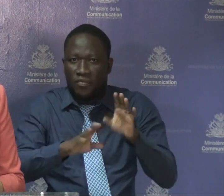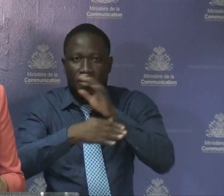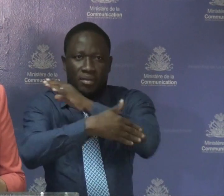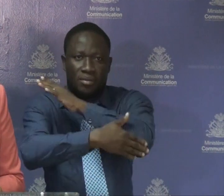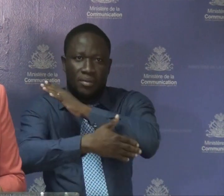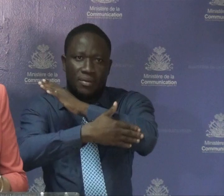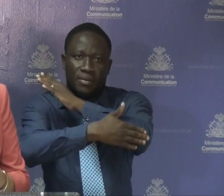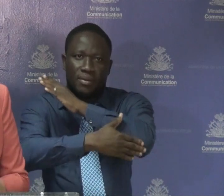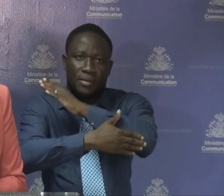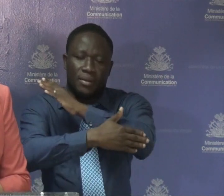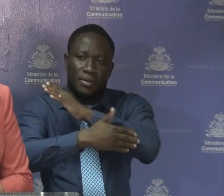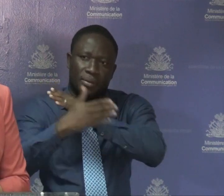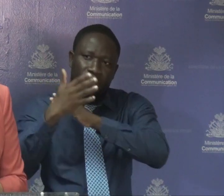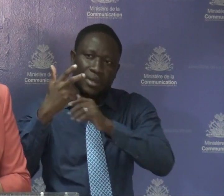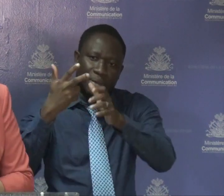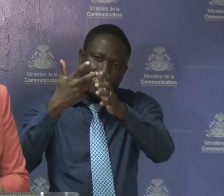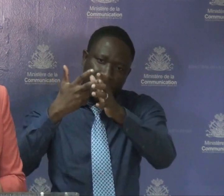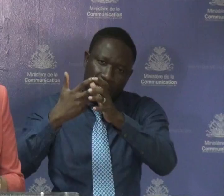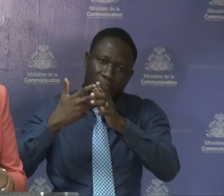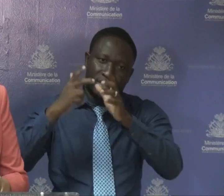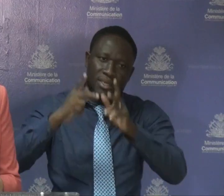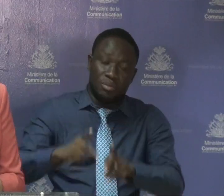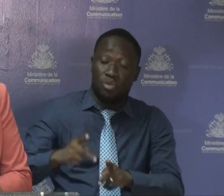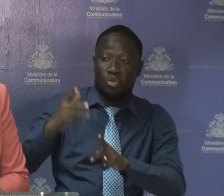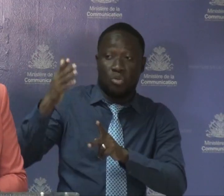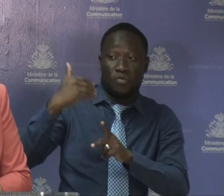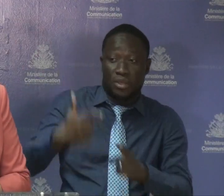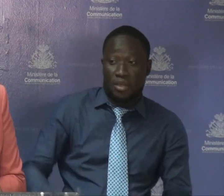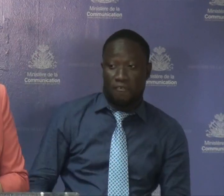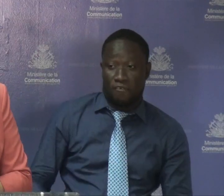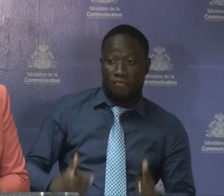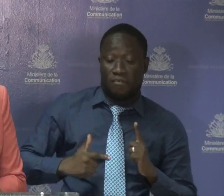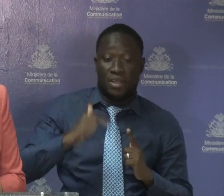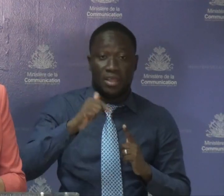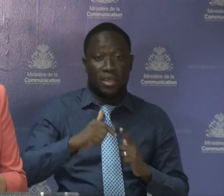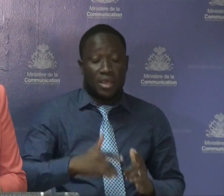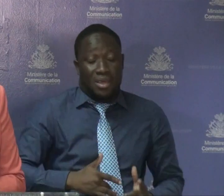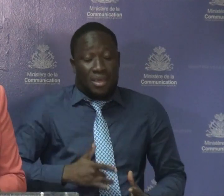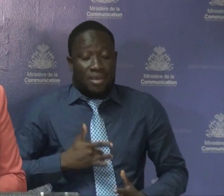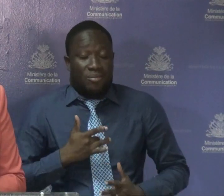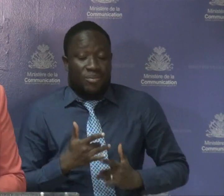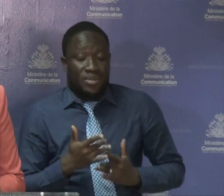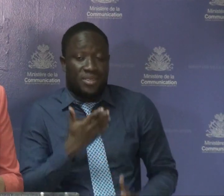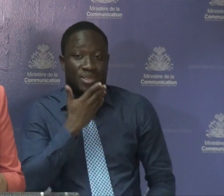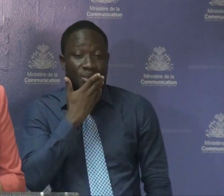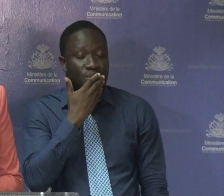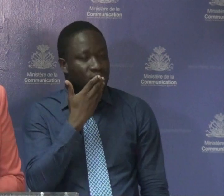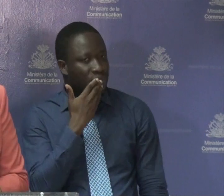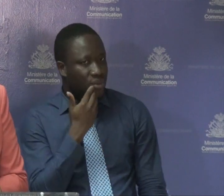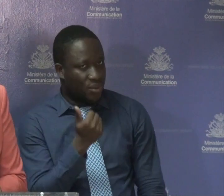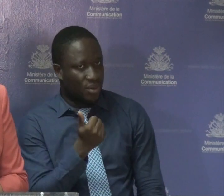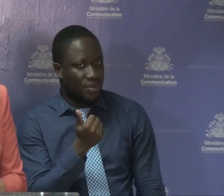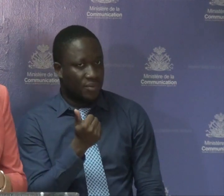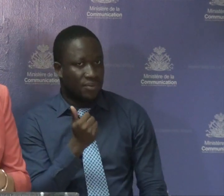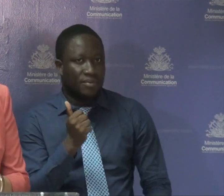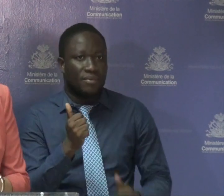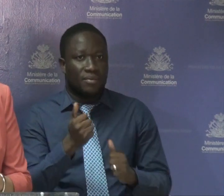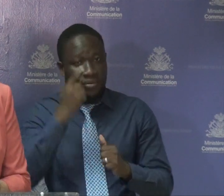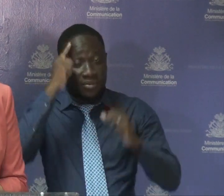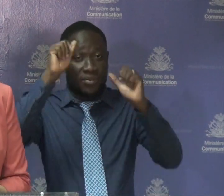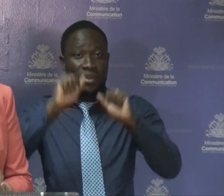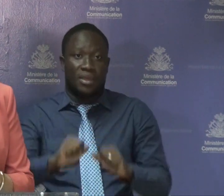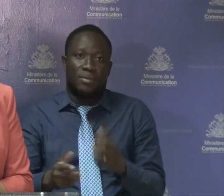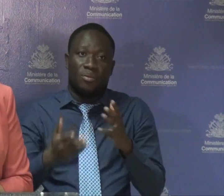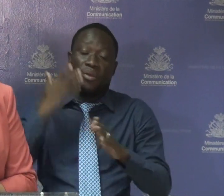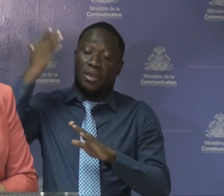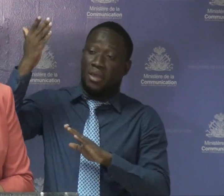Hein, venir attirer plus de monde, pour monde capable, pour monde capable vivre là-dedans, capable de sentir au mieux. Et qu'on y a tout, après ça, tout pour être capable au